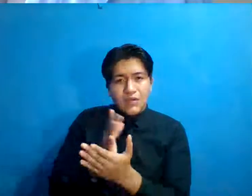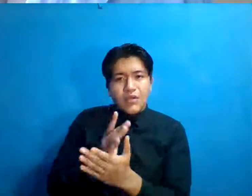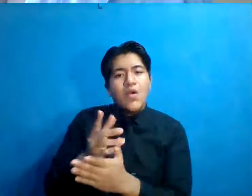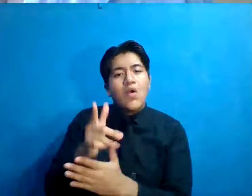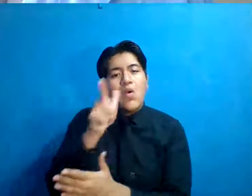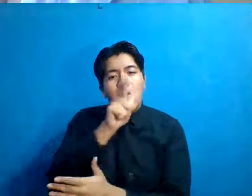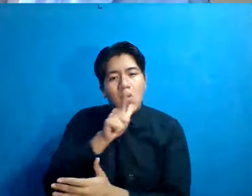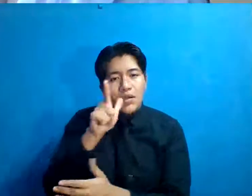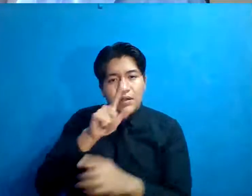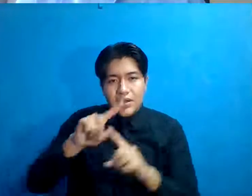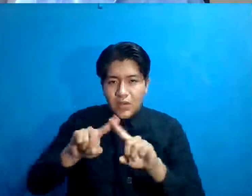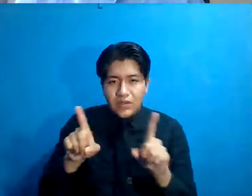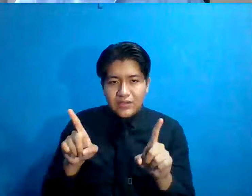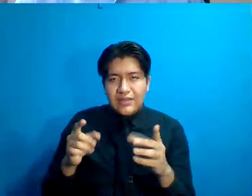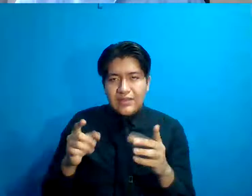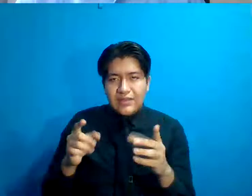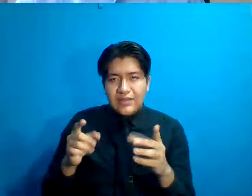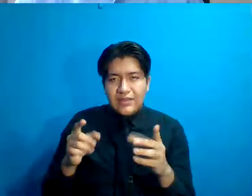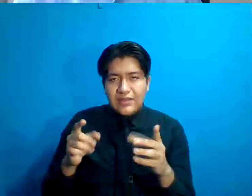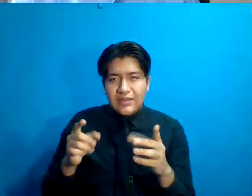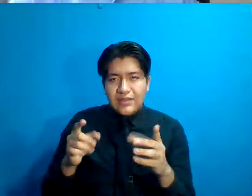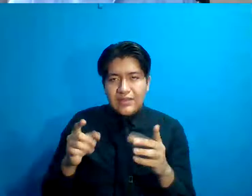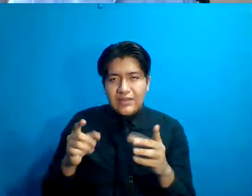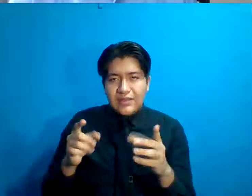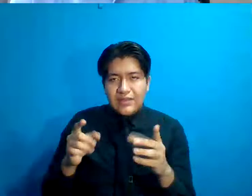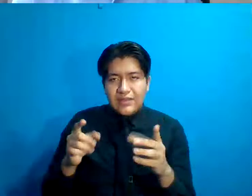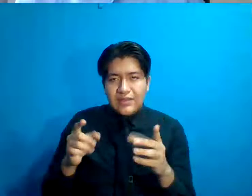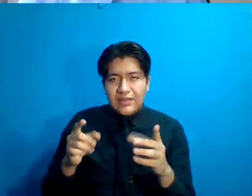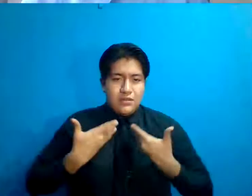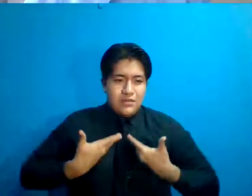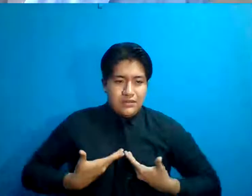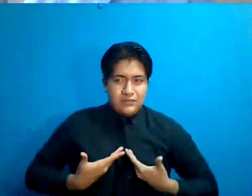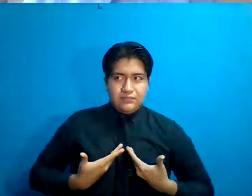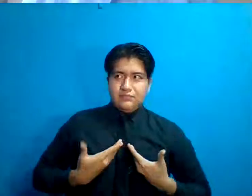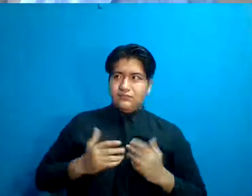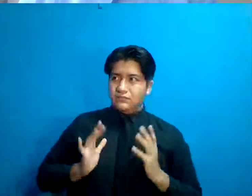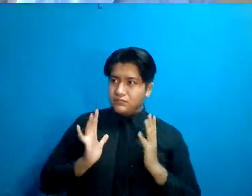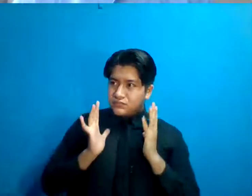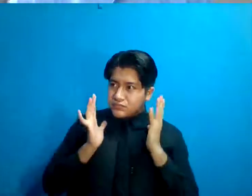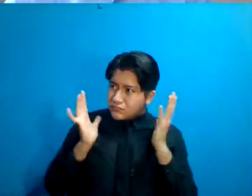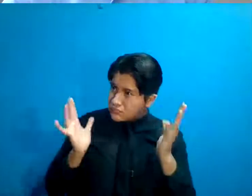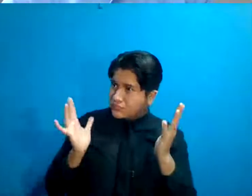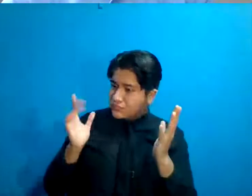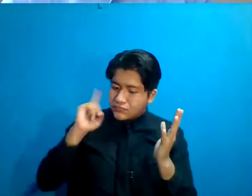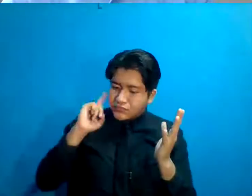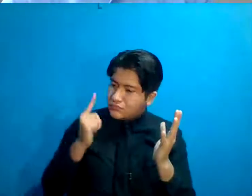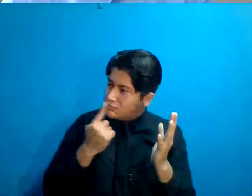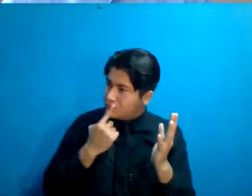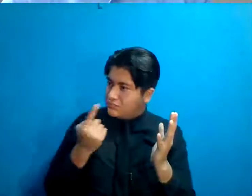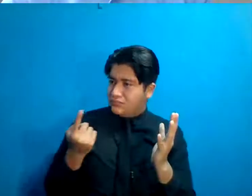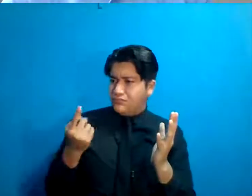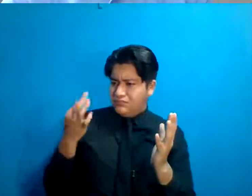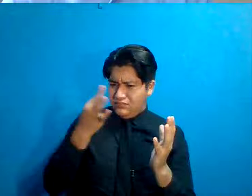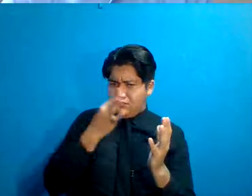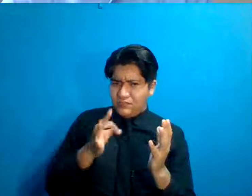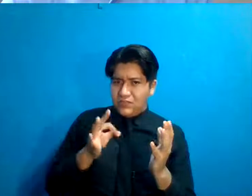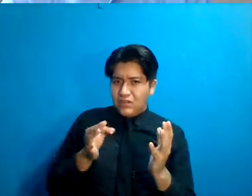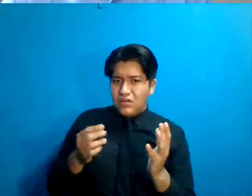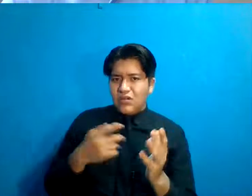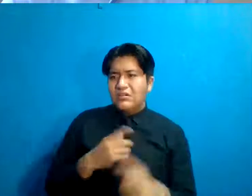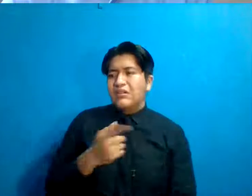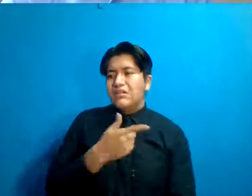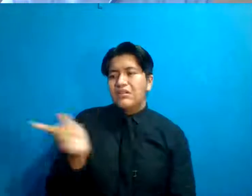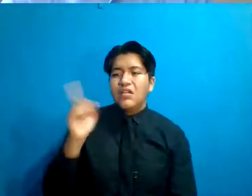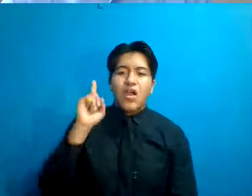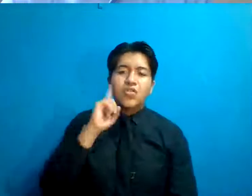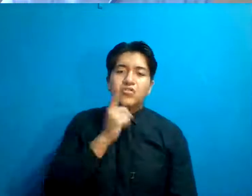sería pues una parte de esta impresión de lo que puede ofender a una persona sorda. Otra es decir el sordomudo, ¿no? Porque